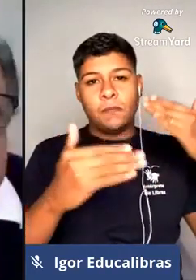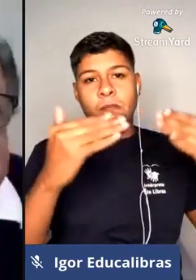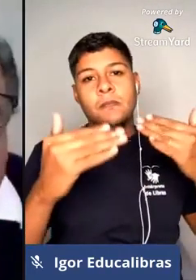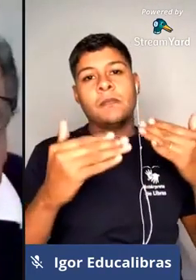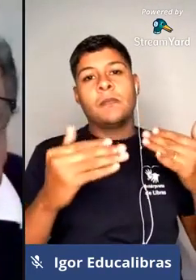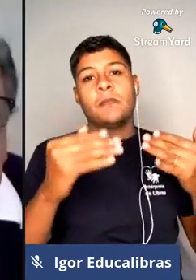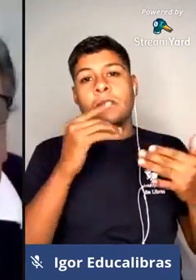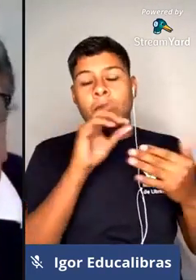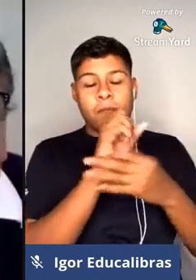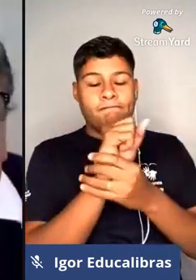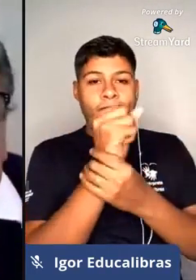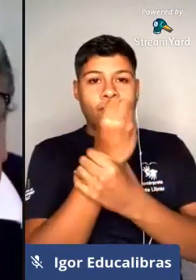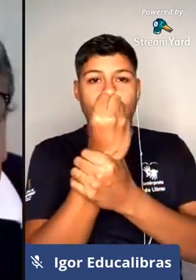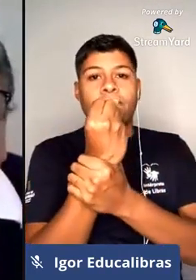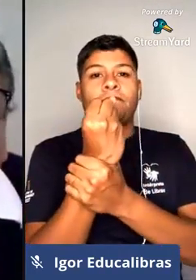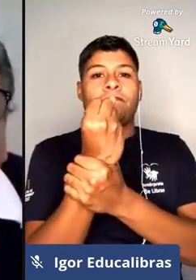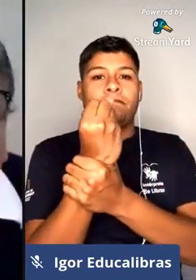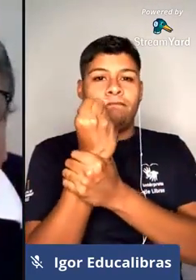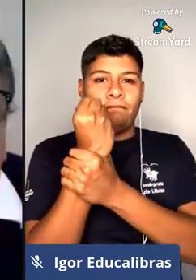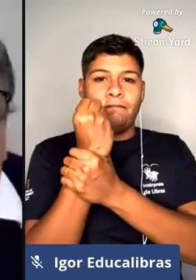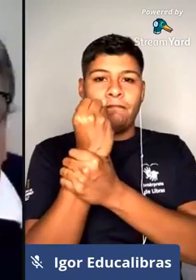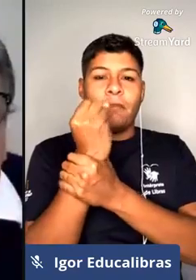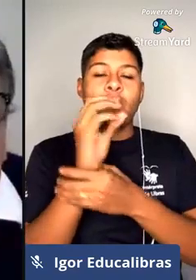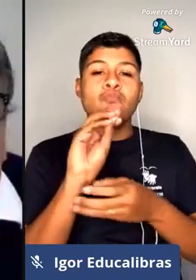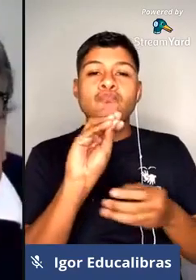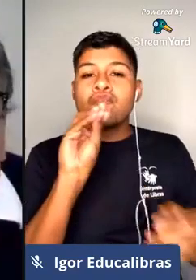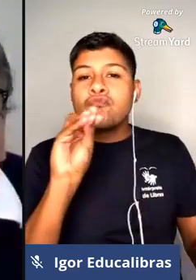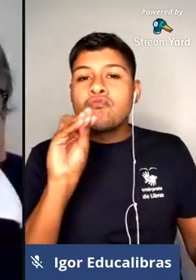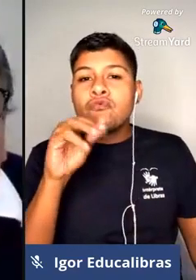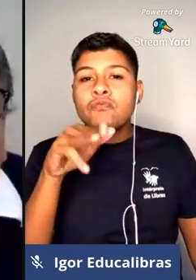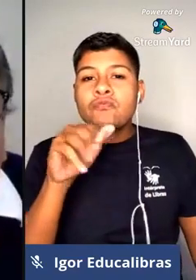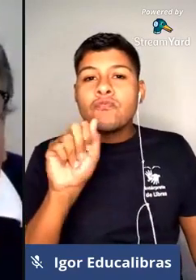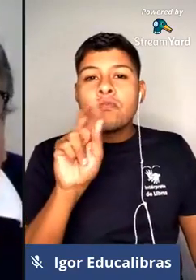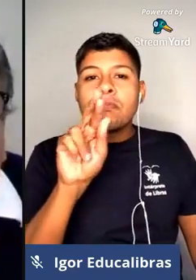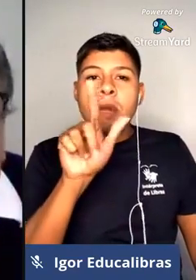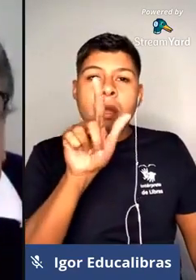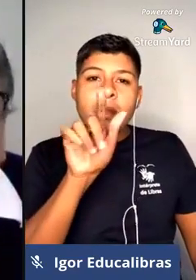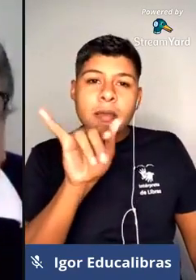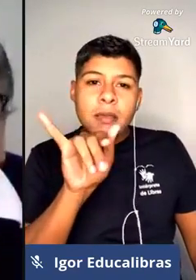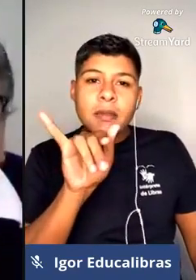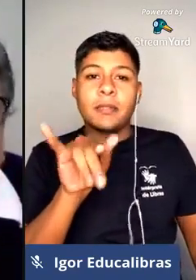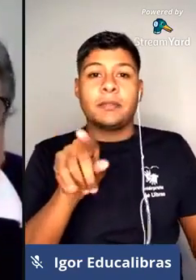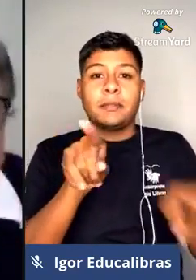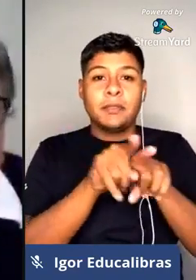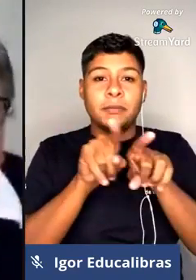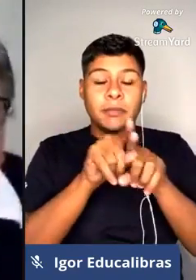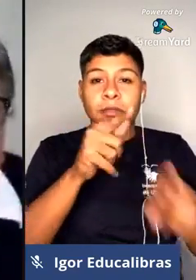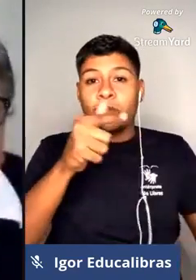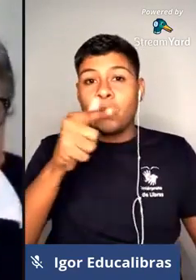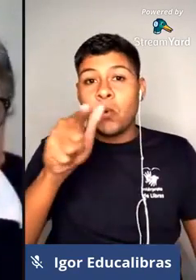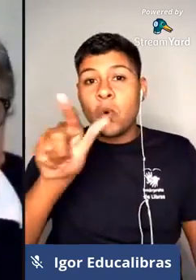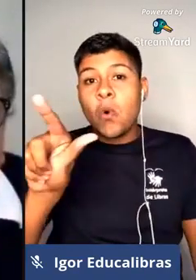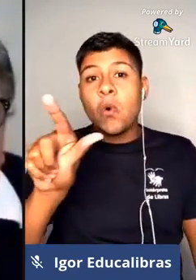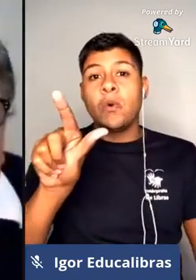barra terrível. Marli, um beijo para você. As demais